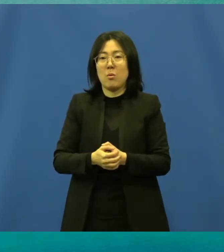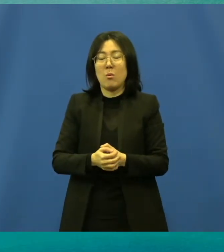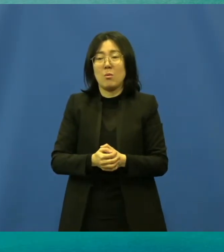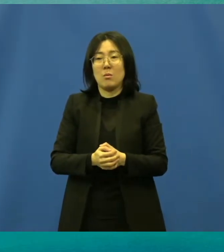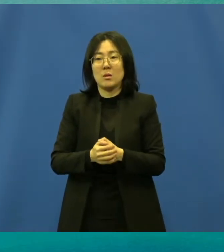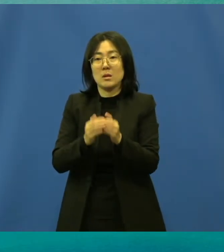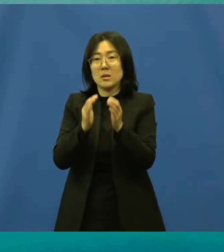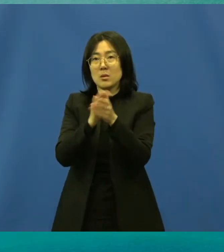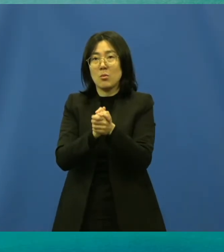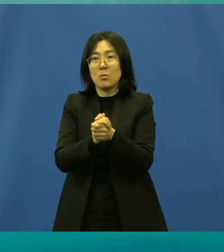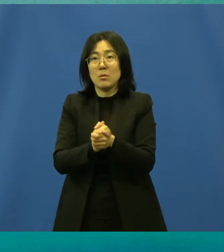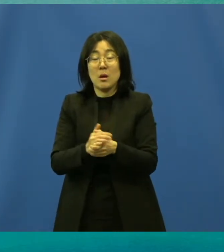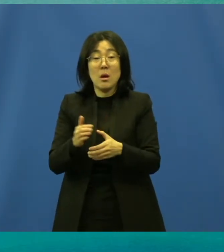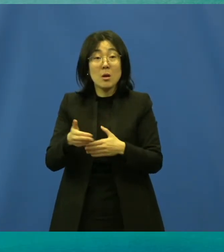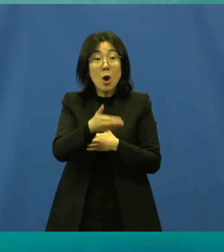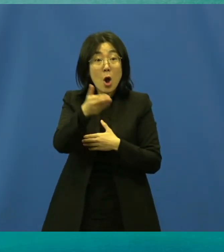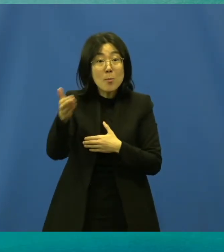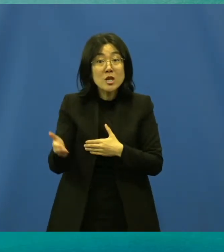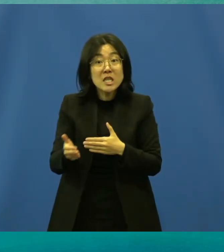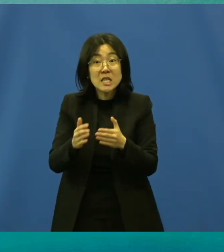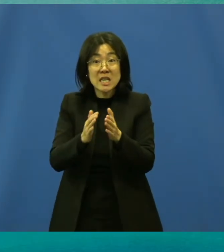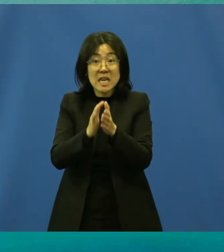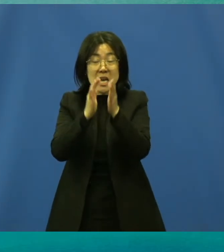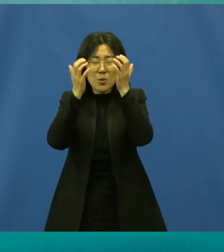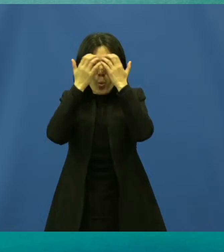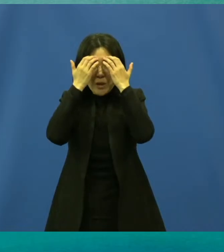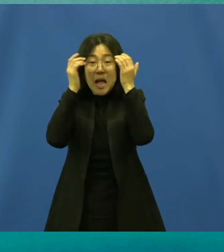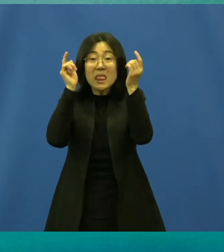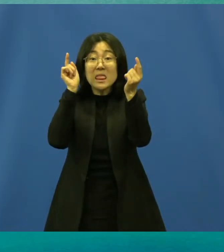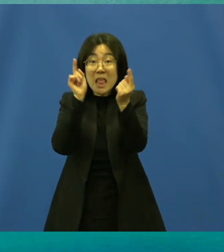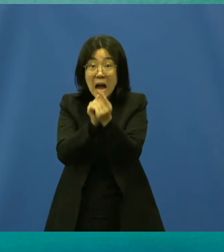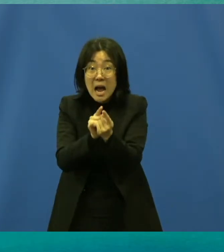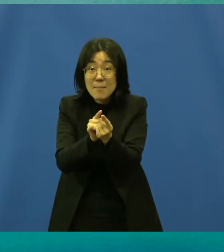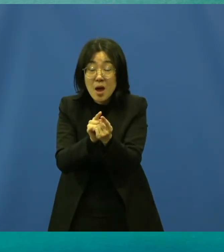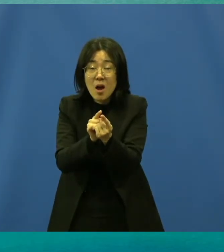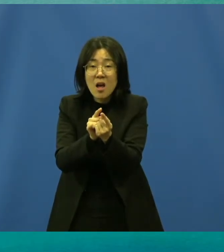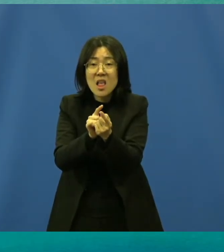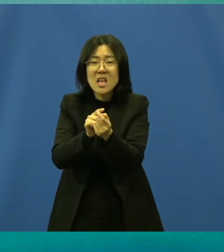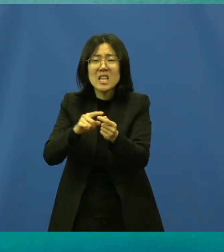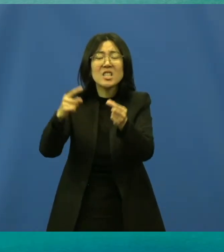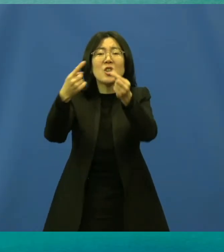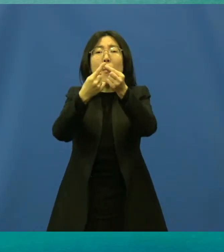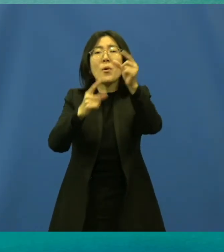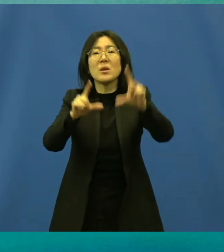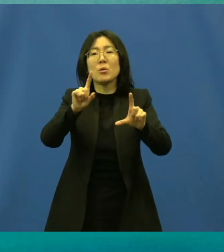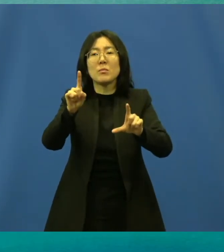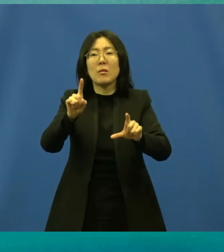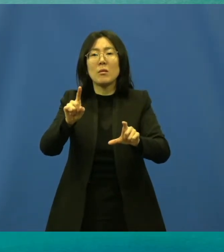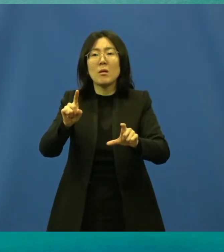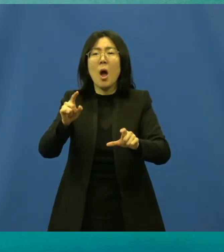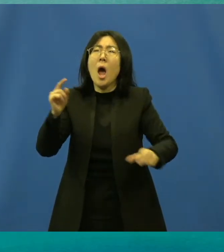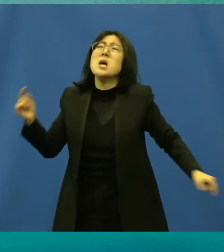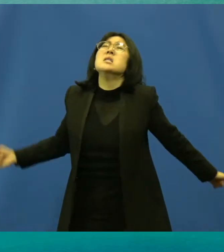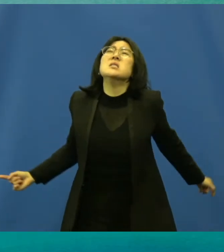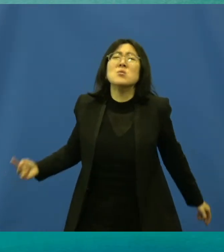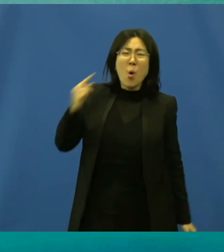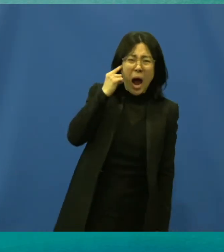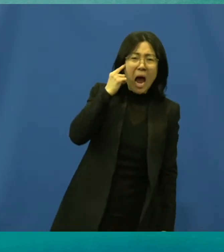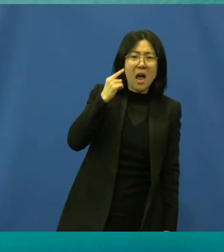고난을 당했다가 모두가 기도를 배우는 것은 아닙니다. 대개는 고난이 오면 원망과 불평을 늘어놓습니다.